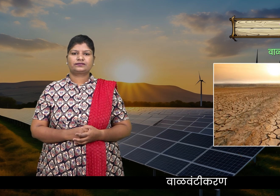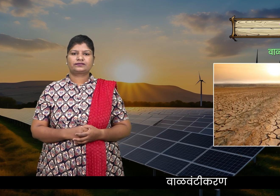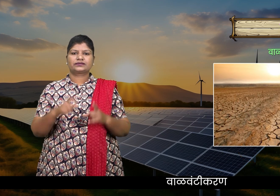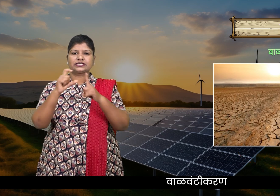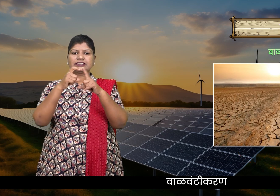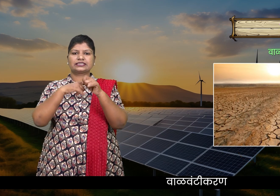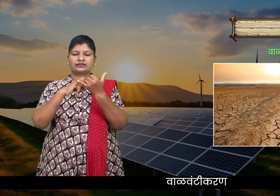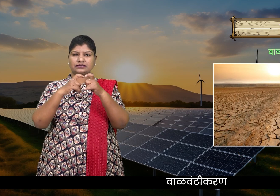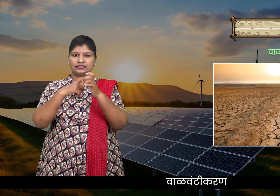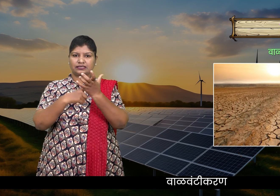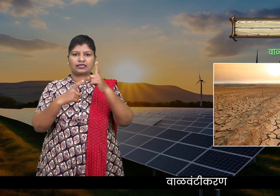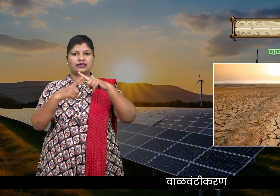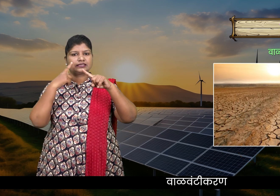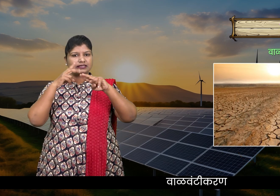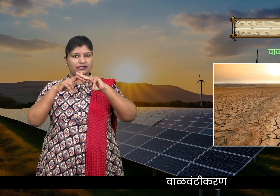वाळवंटीकरण,